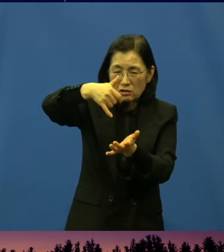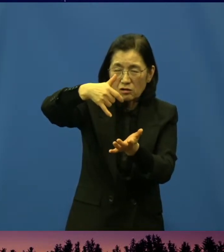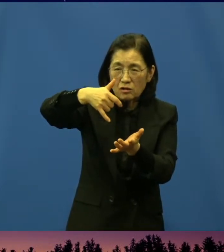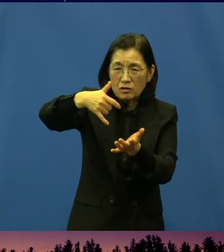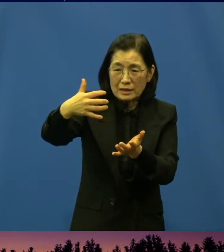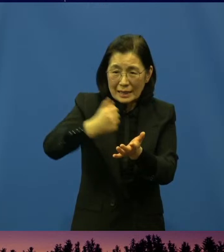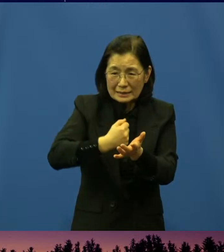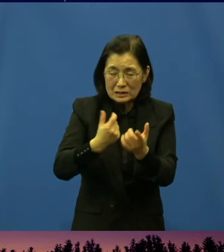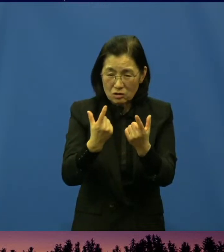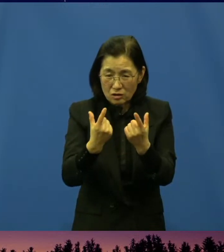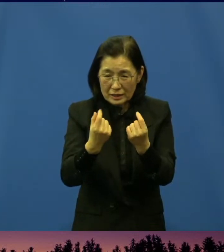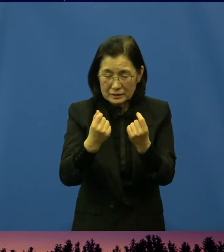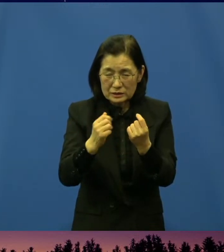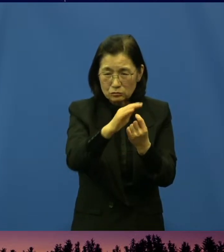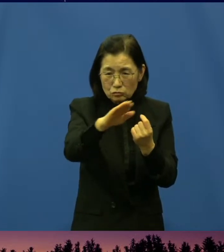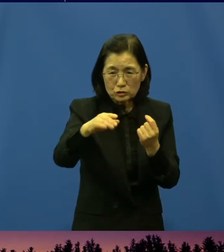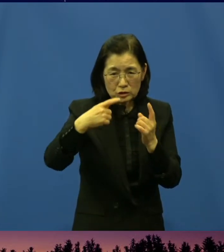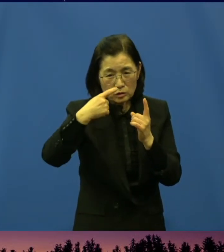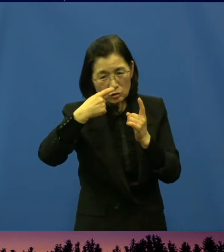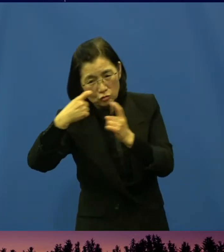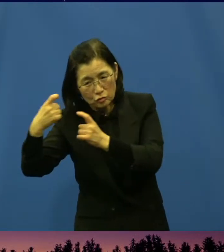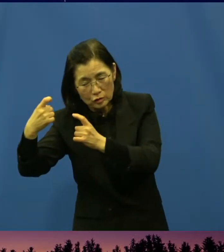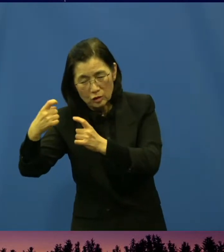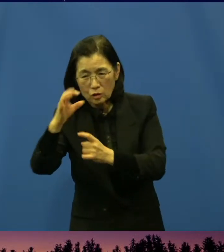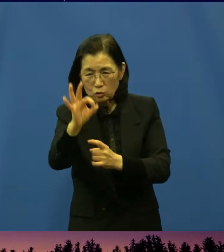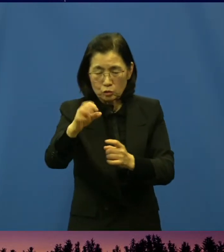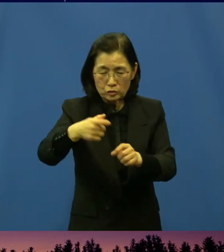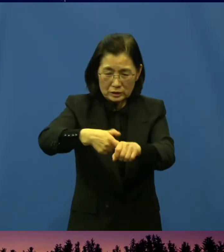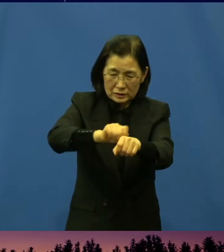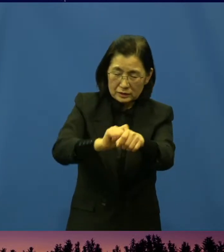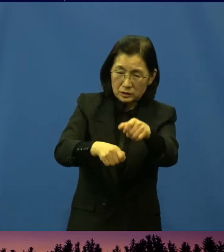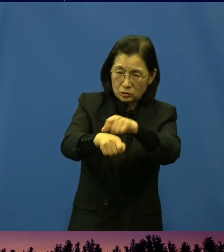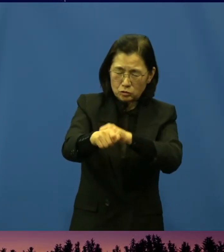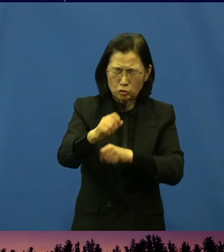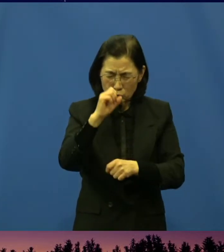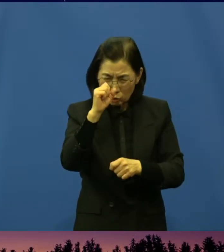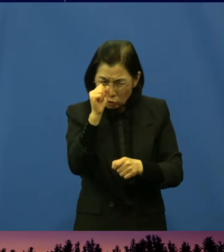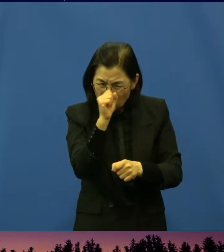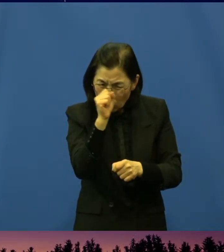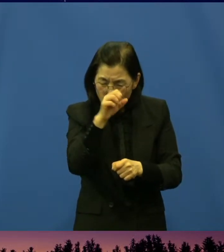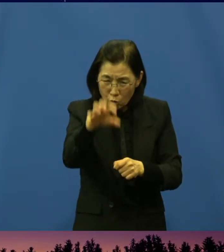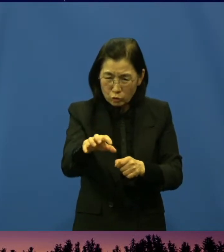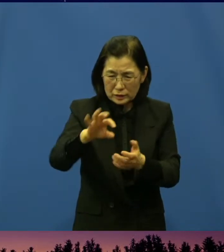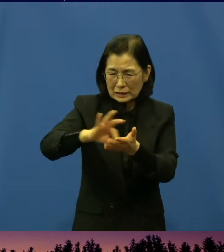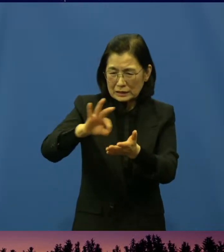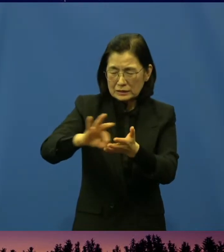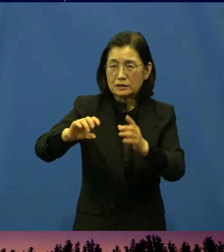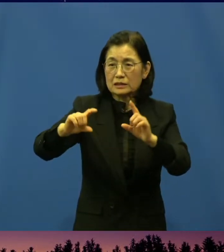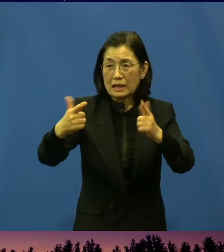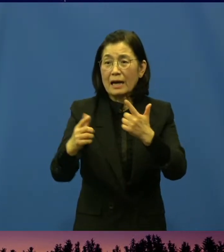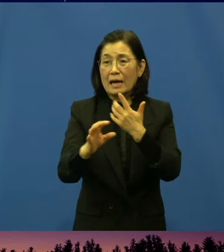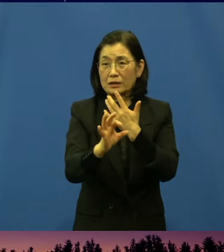선한 일을 위해서 쓰지 않으면 이 돈이 어디로 흘러갈지 몰라요.